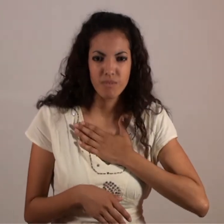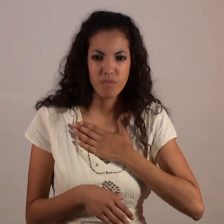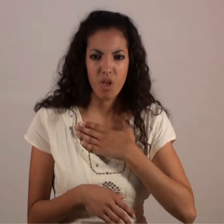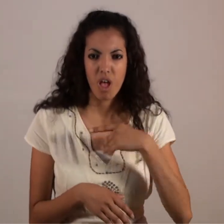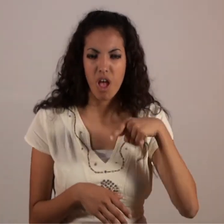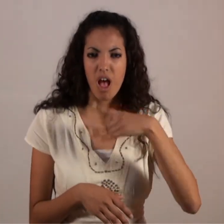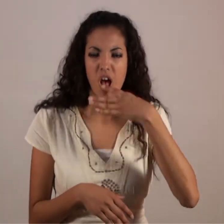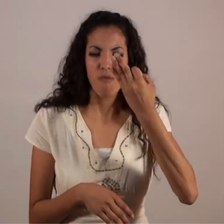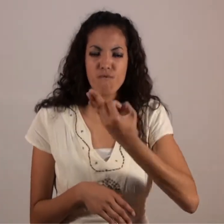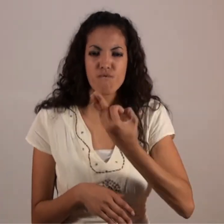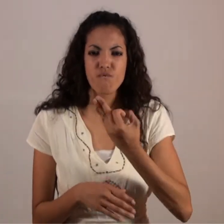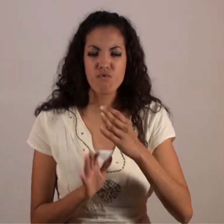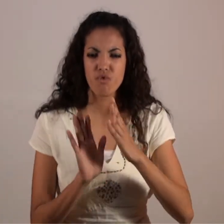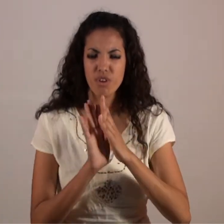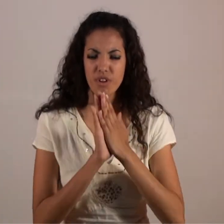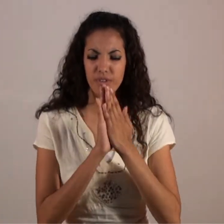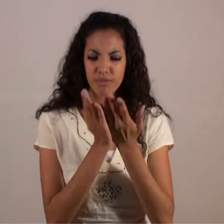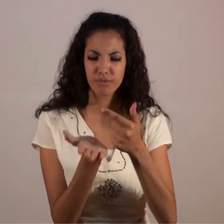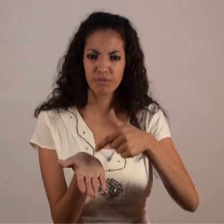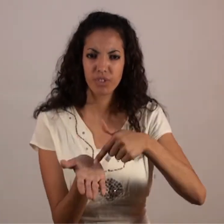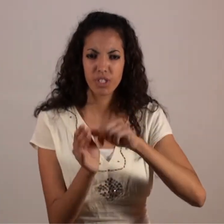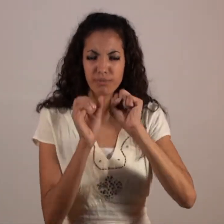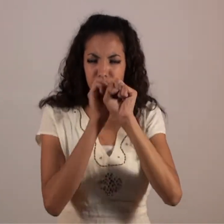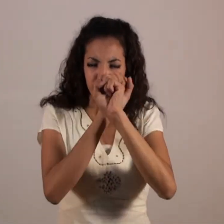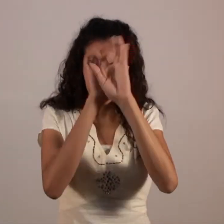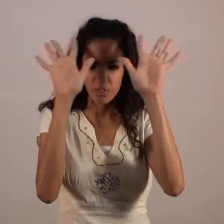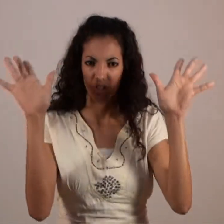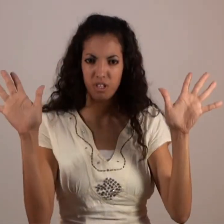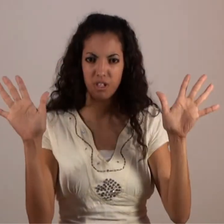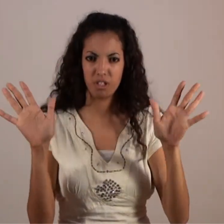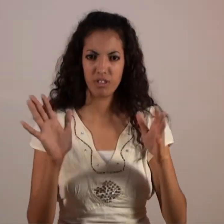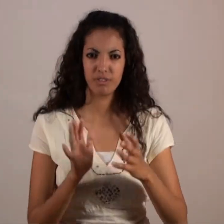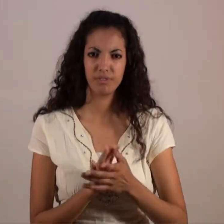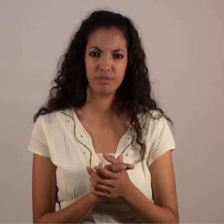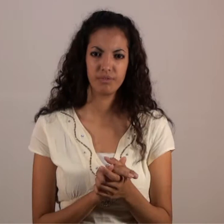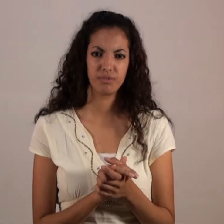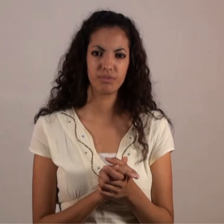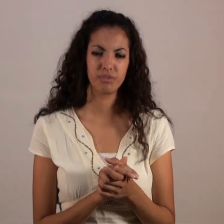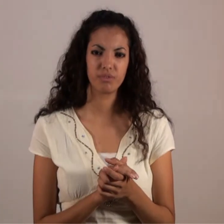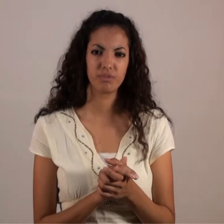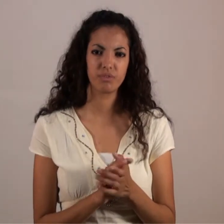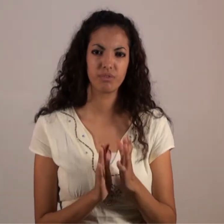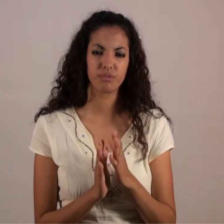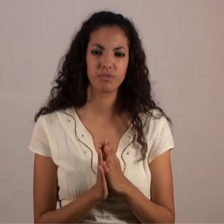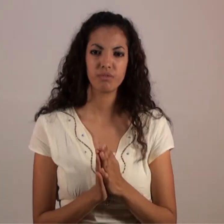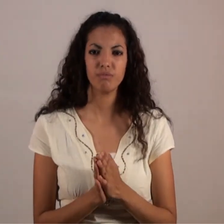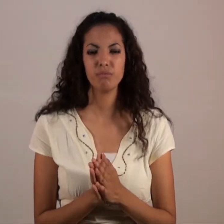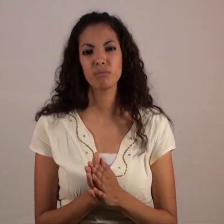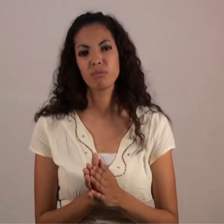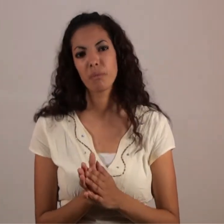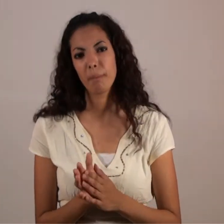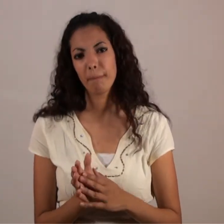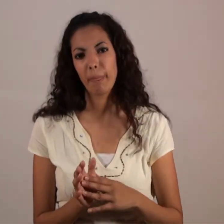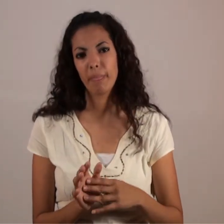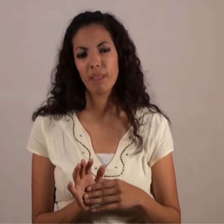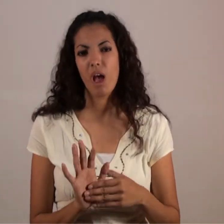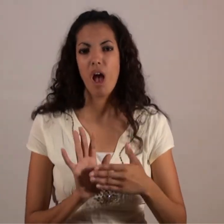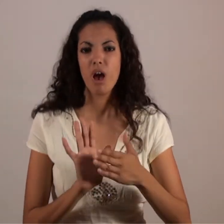más clara en 1 de Juan 2, 1 y 2. El griego parácletos designa a un asistente legal